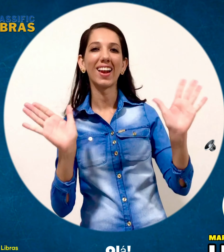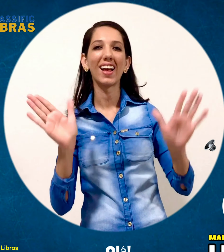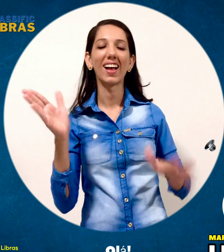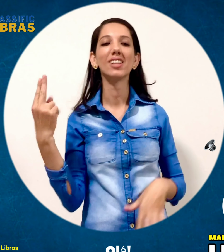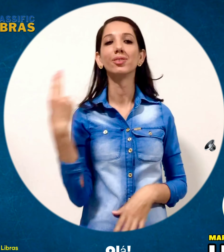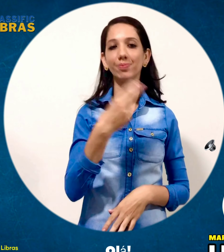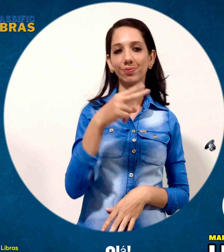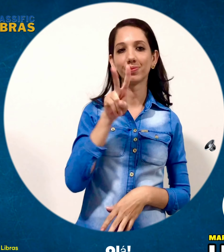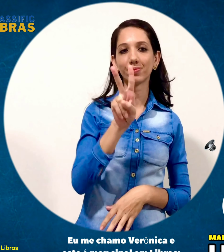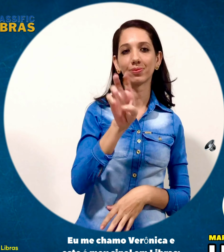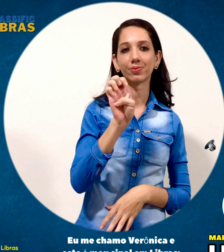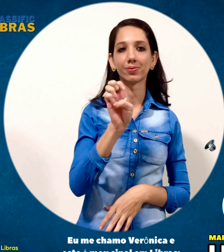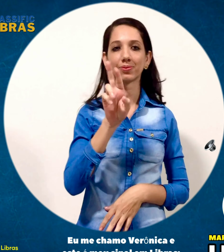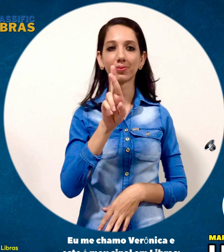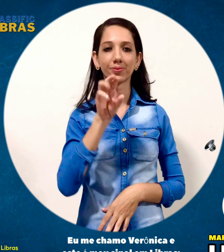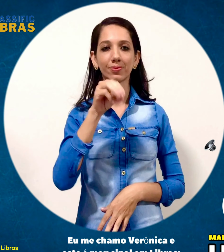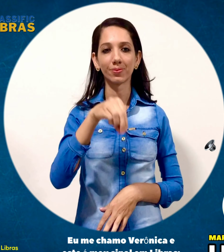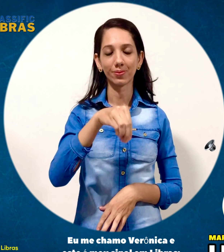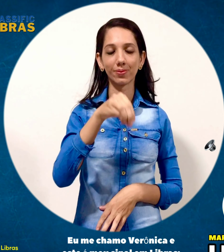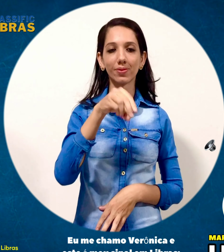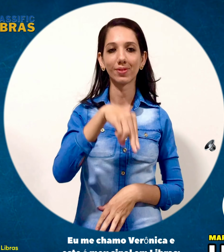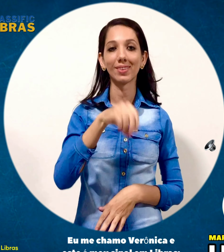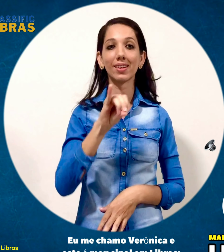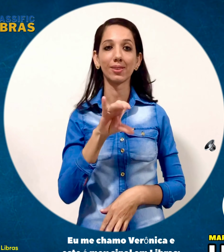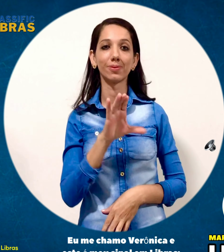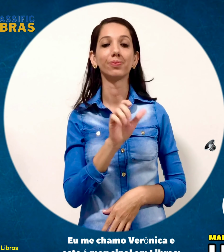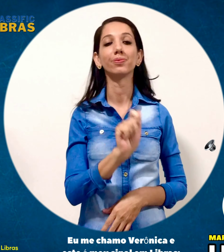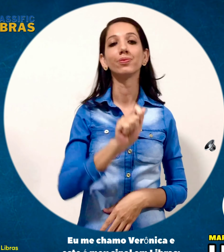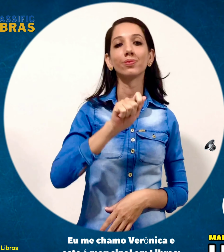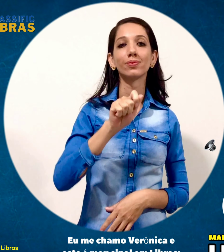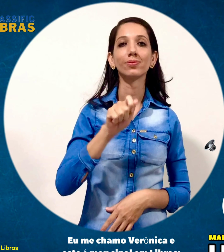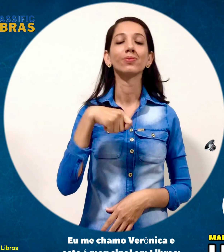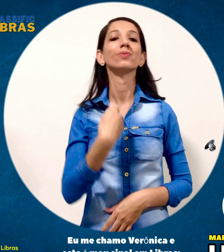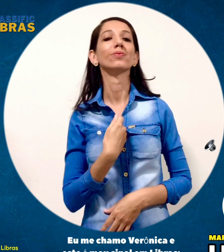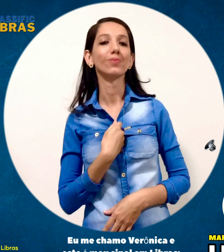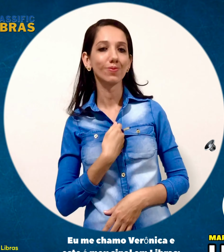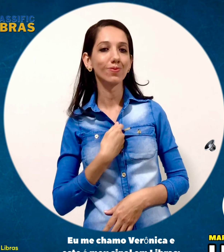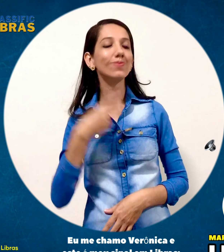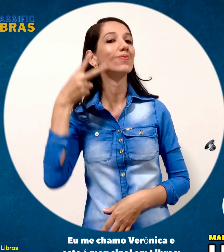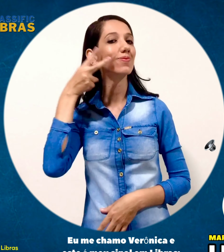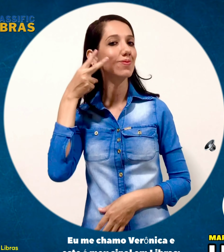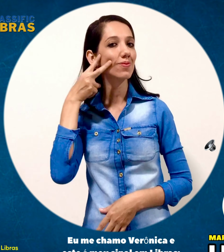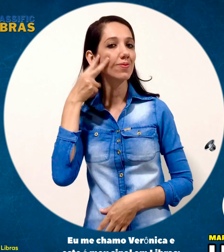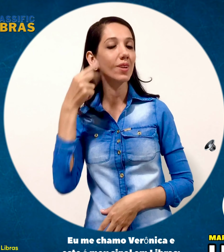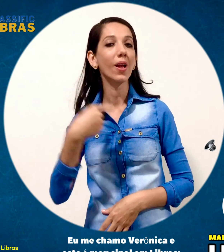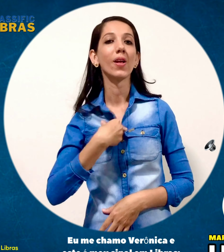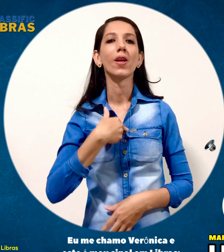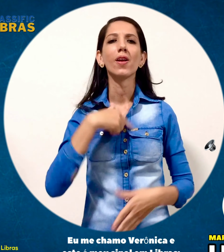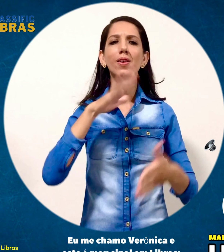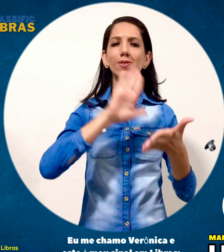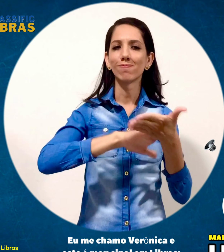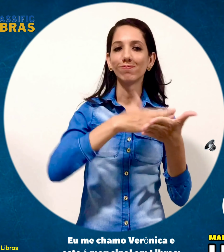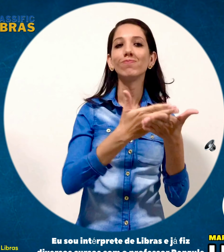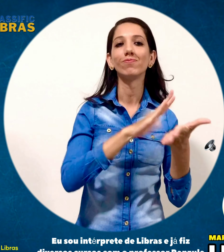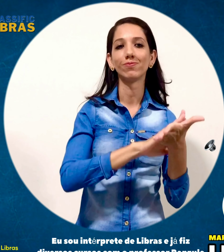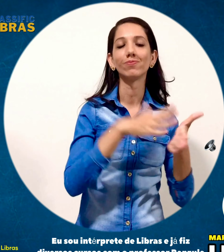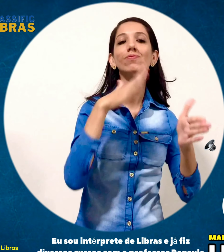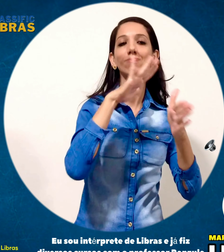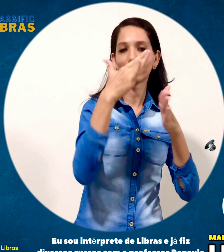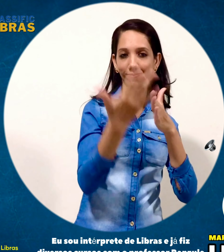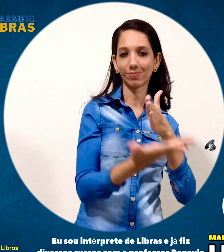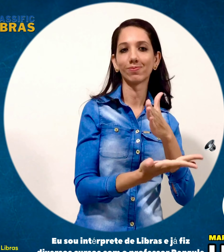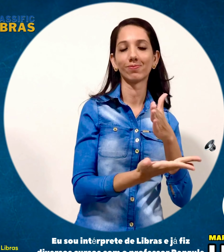Olá, eu me chamo Verônica, este é o meu sinal em libras,